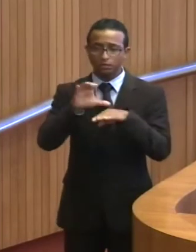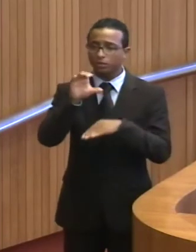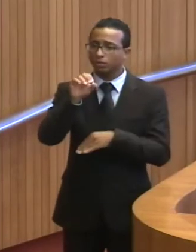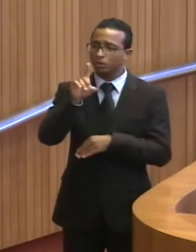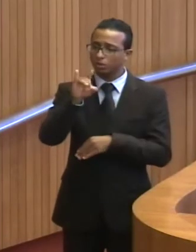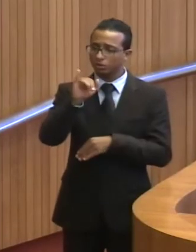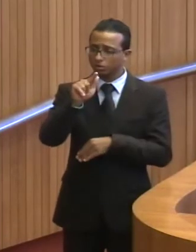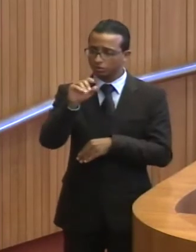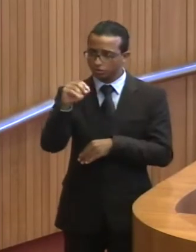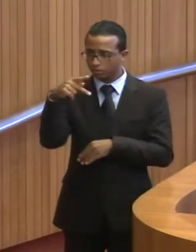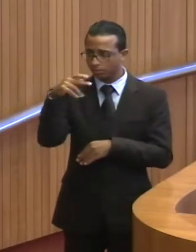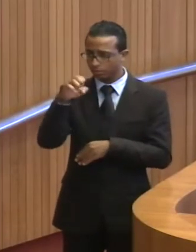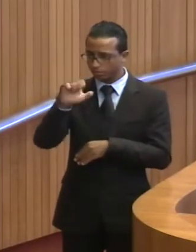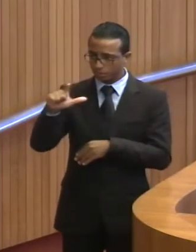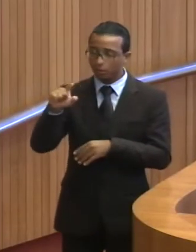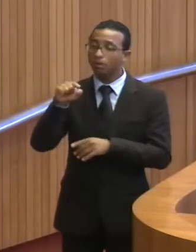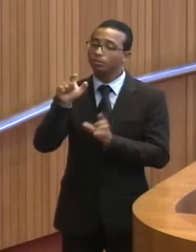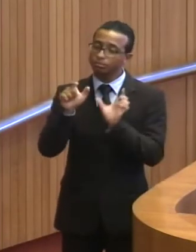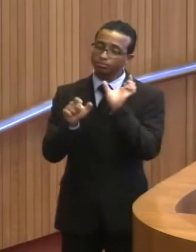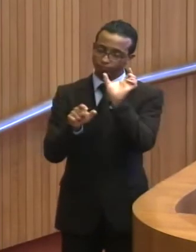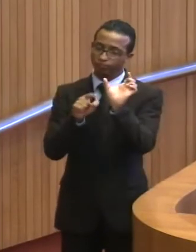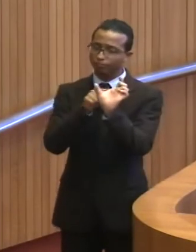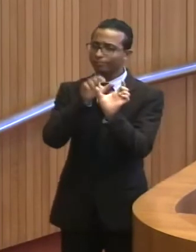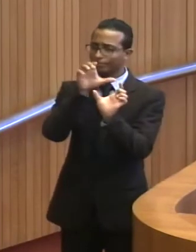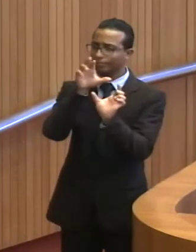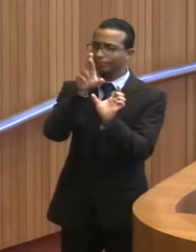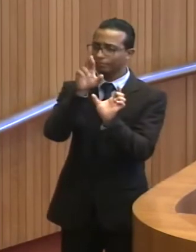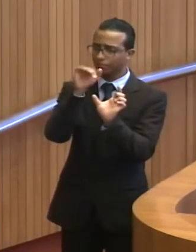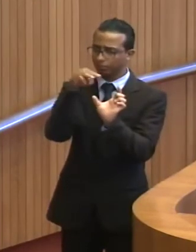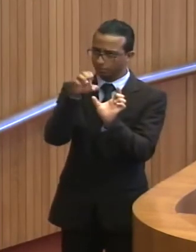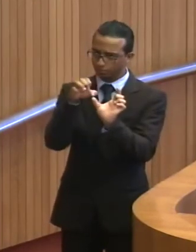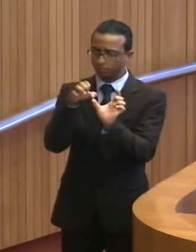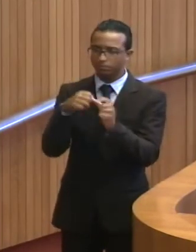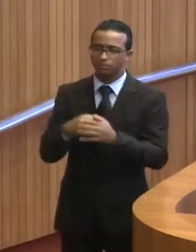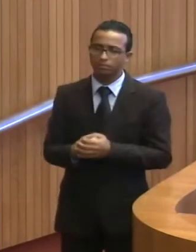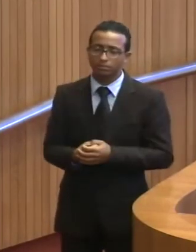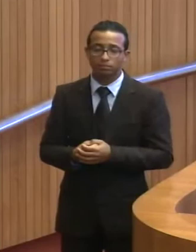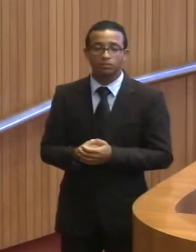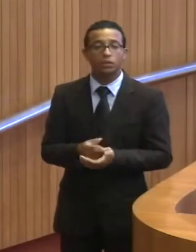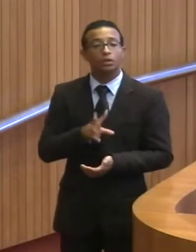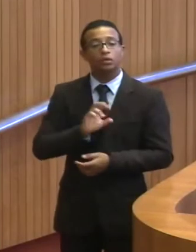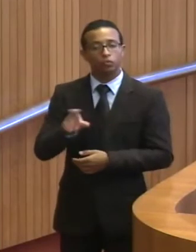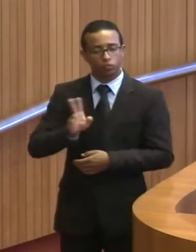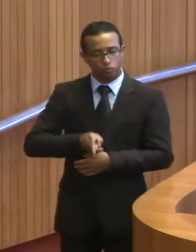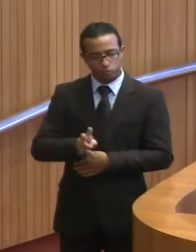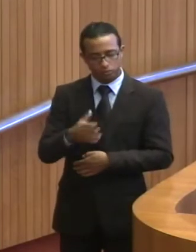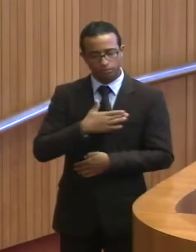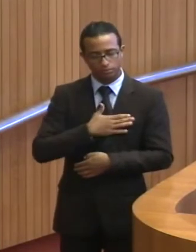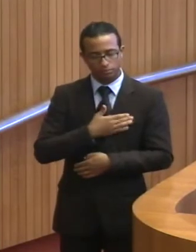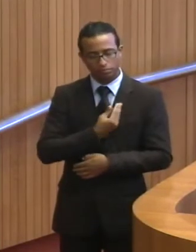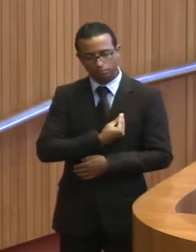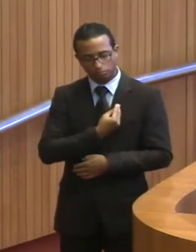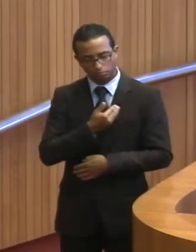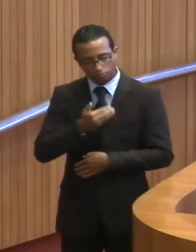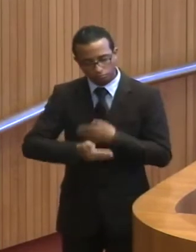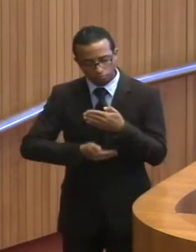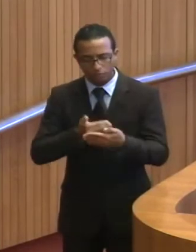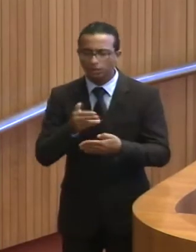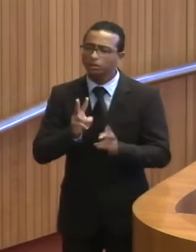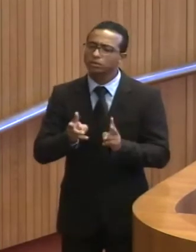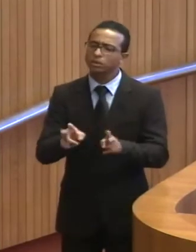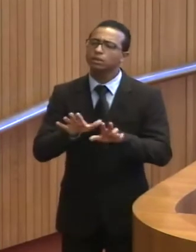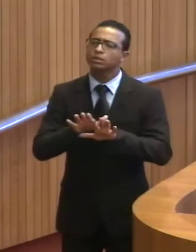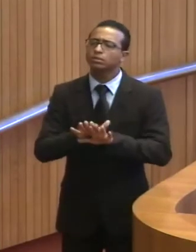é crime. Portanto, os criminosos que respondam por isso. Vou continuar o meu caminho com a mesma tranquilidade